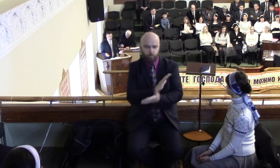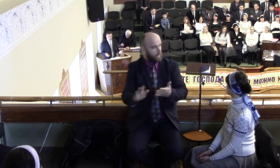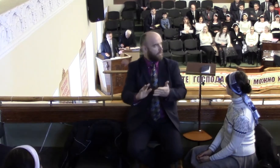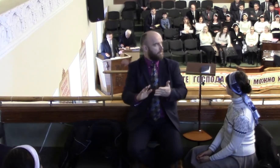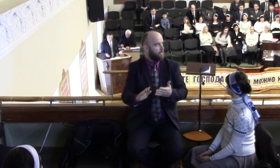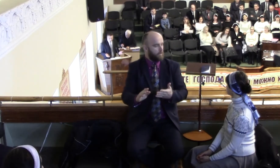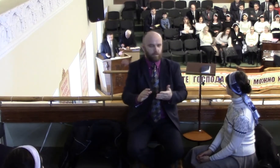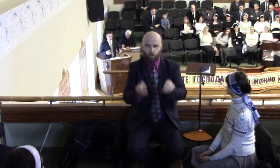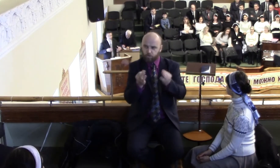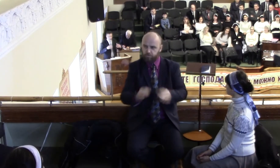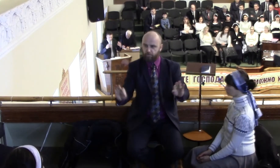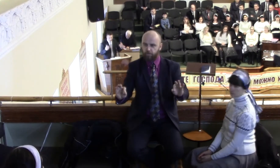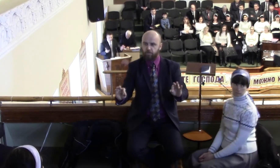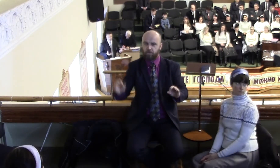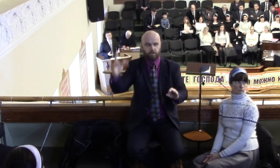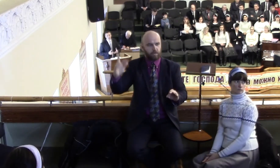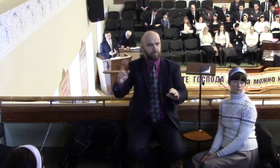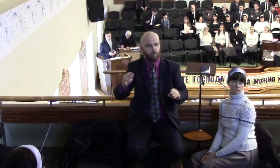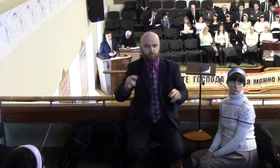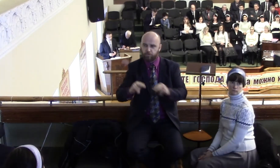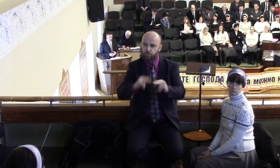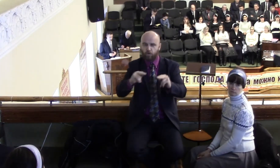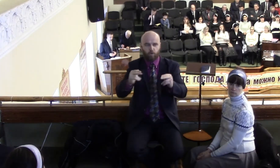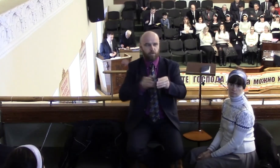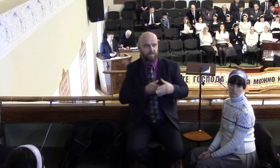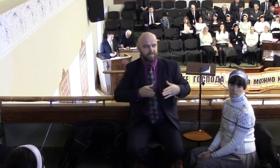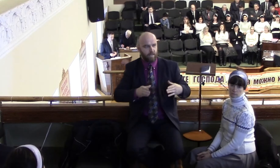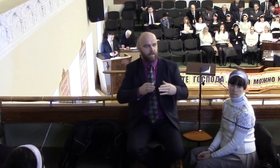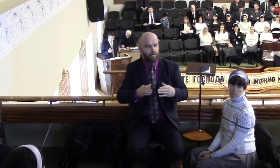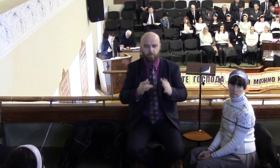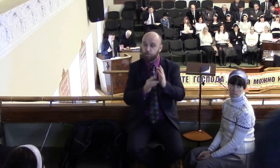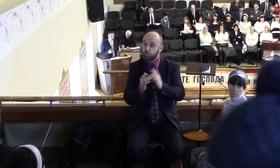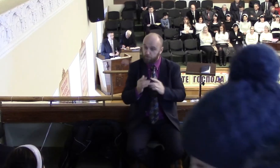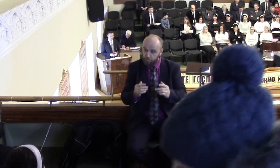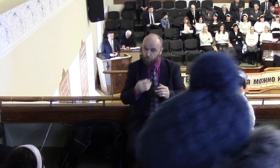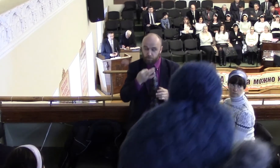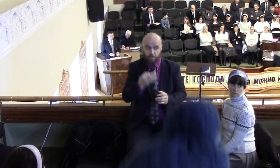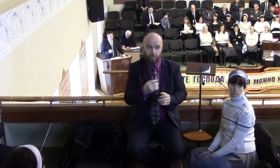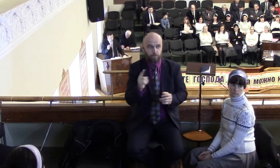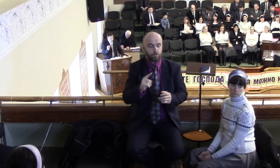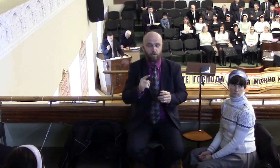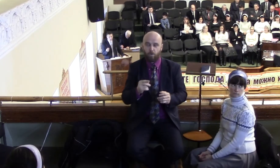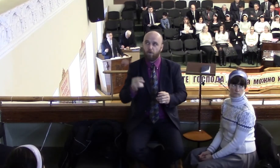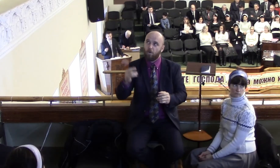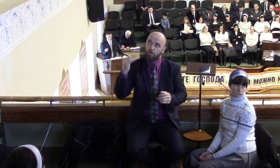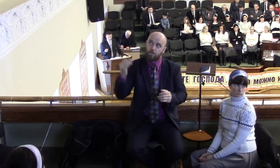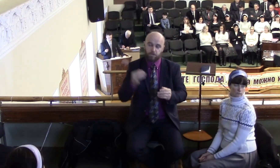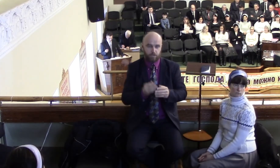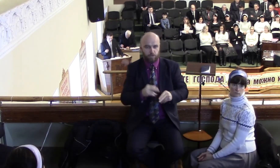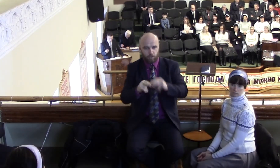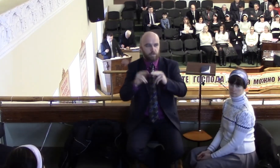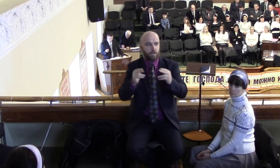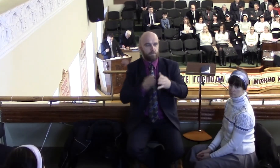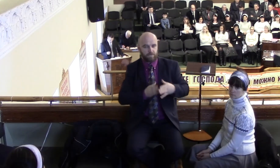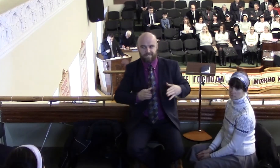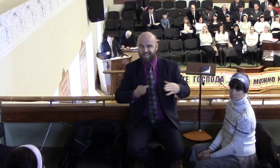церкви. Господь создал церковь. Иисус Христос говорил об этом, создав церковь. В чем же сущность